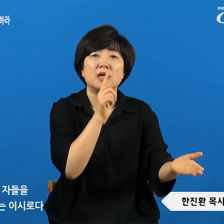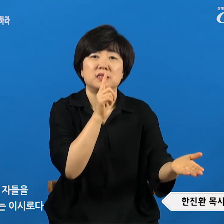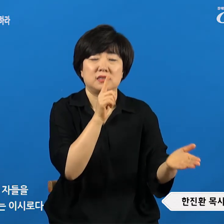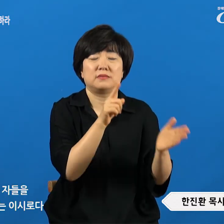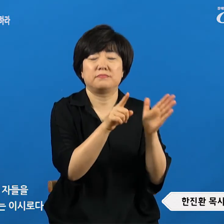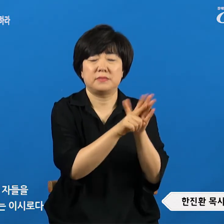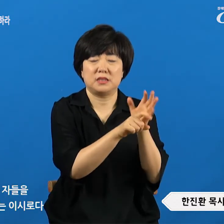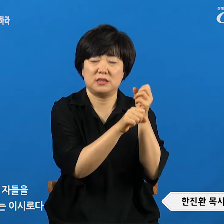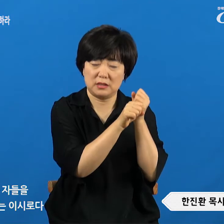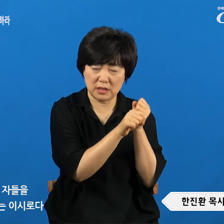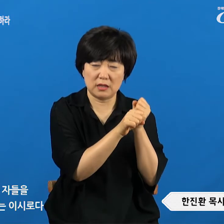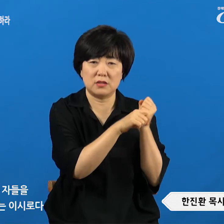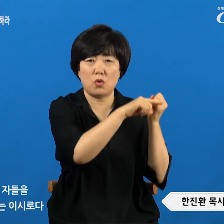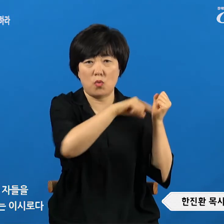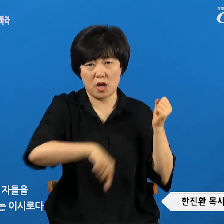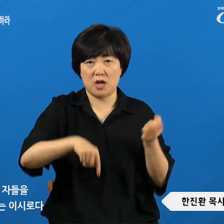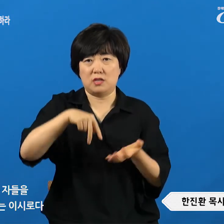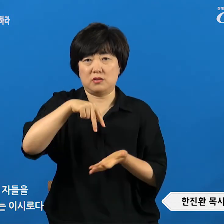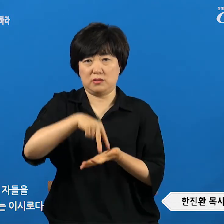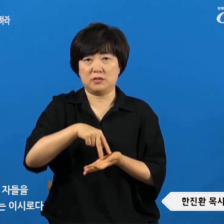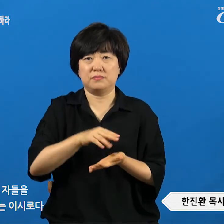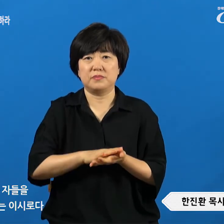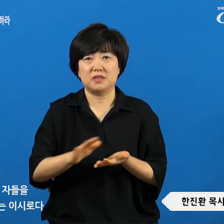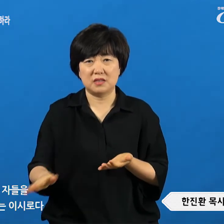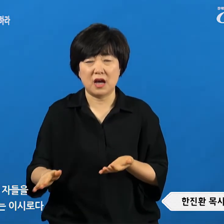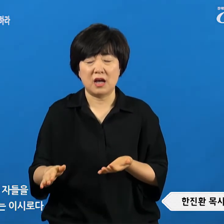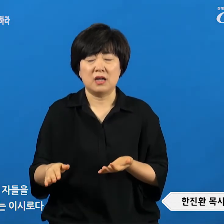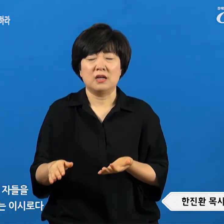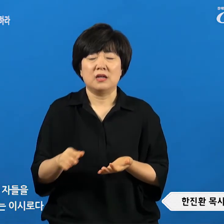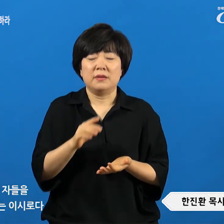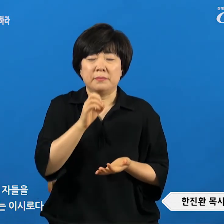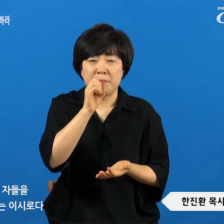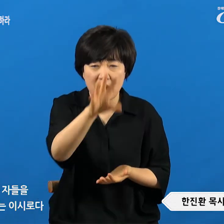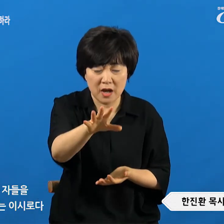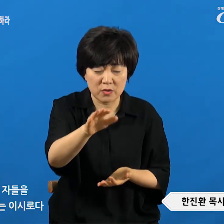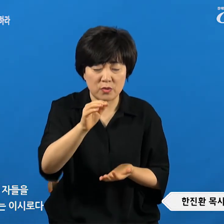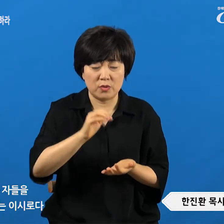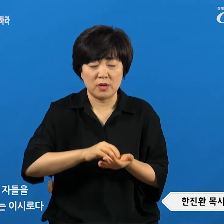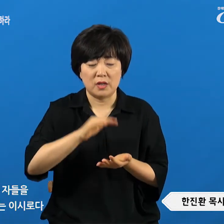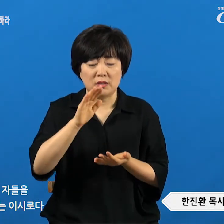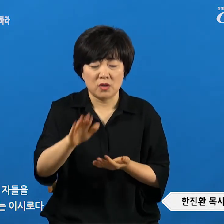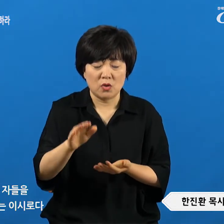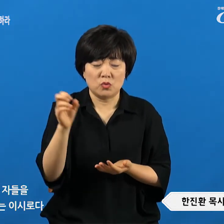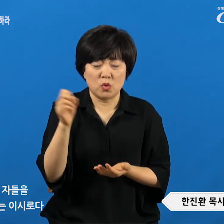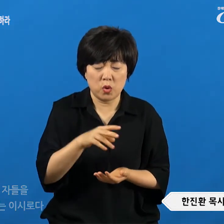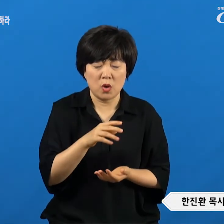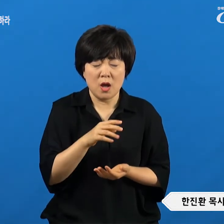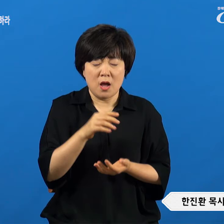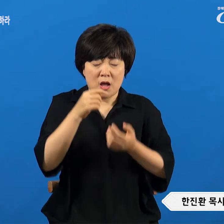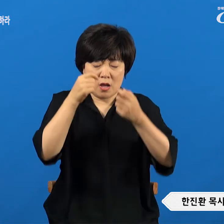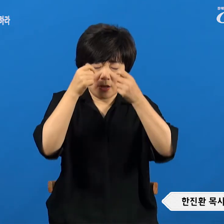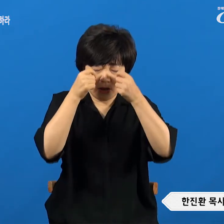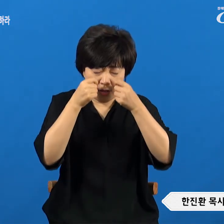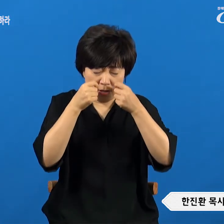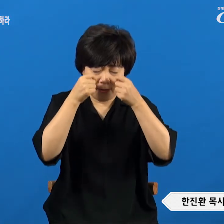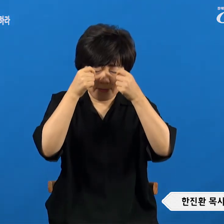제가 왔습니다. 그리고 또 말문이 막혀서 가만히 있었습니다.